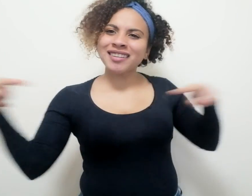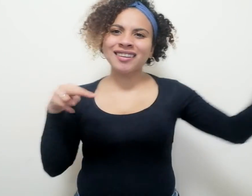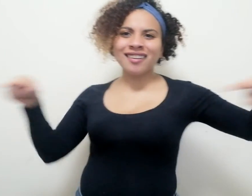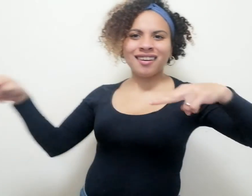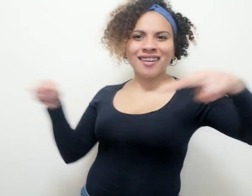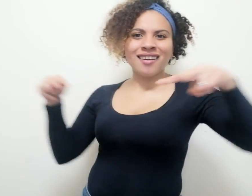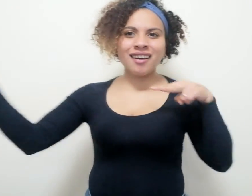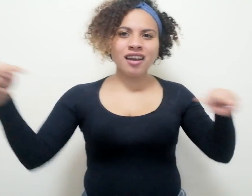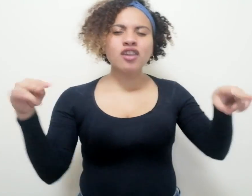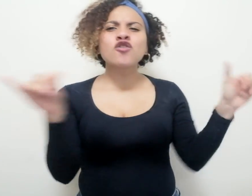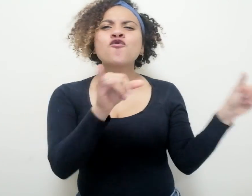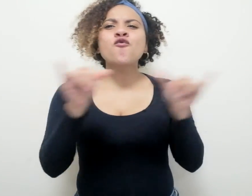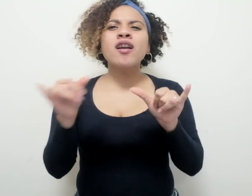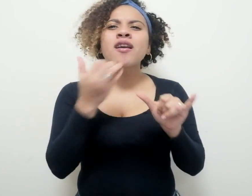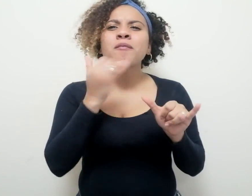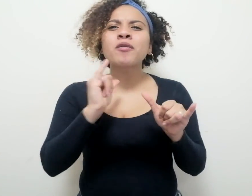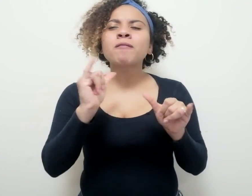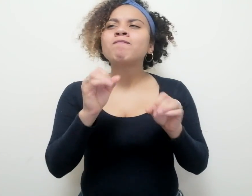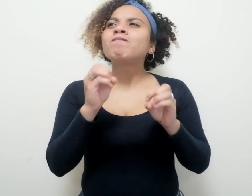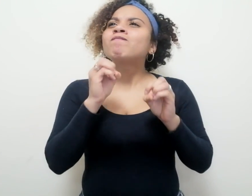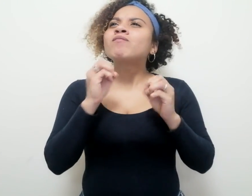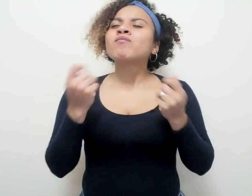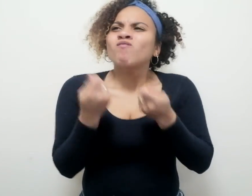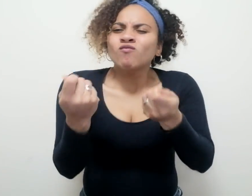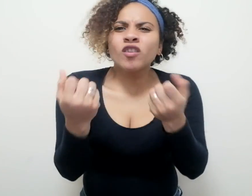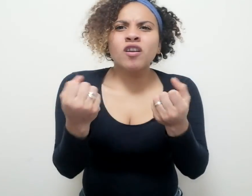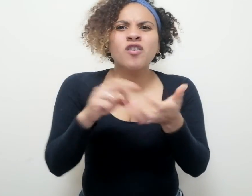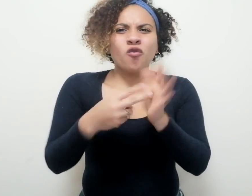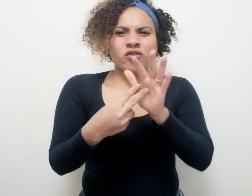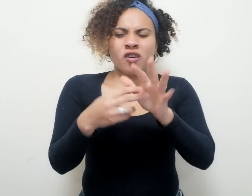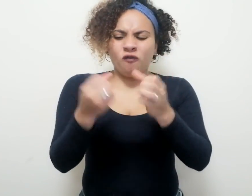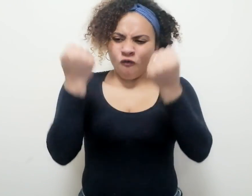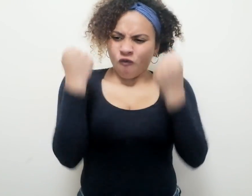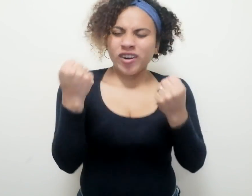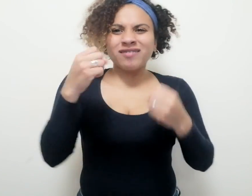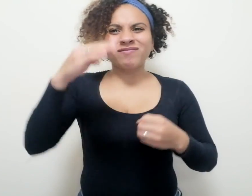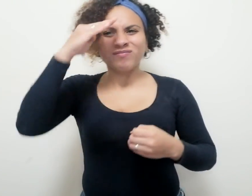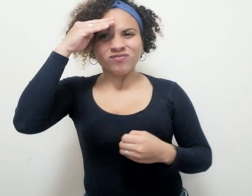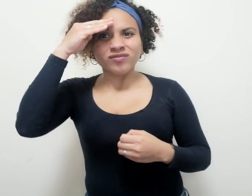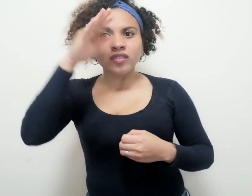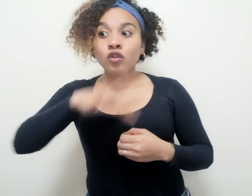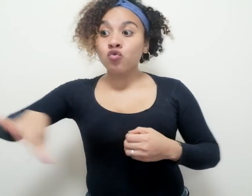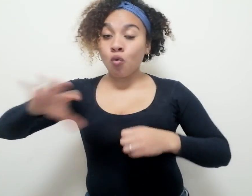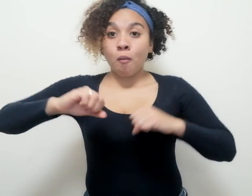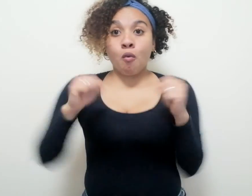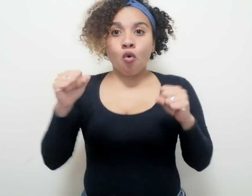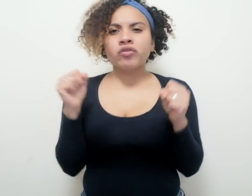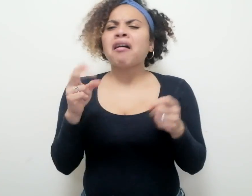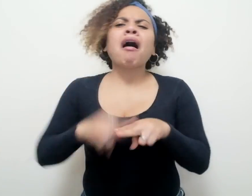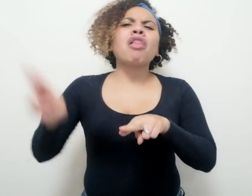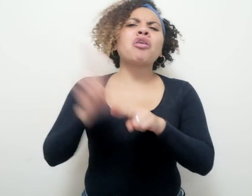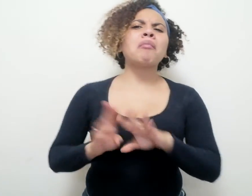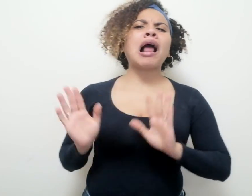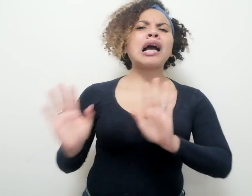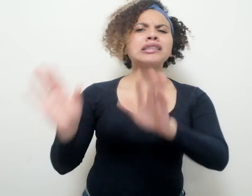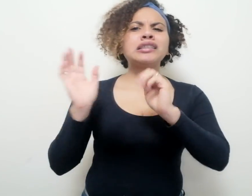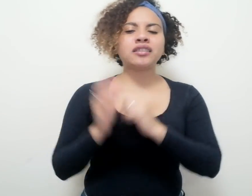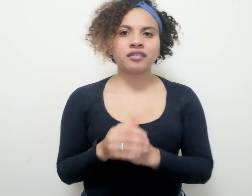la proliferación de fuerza pública que para los bogotanos es normal, pero llama